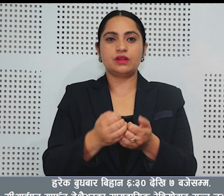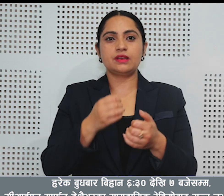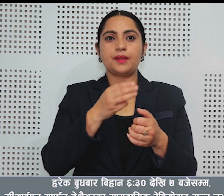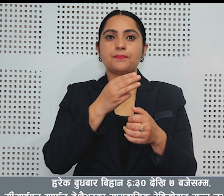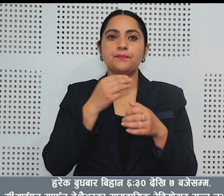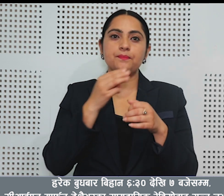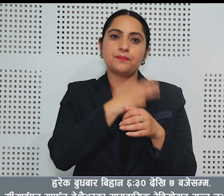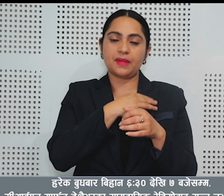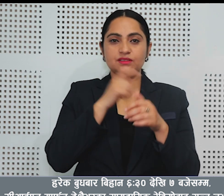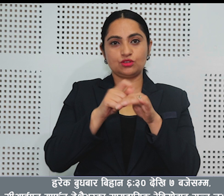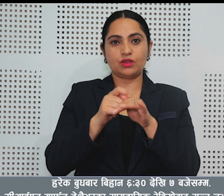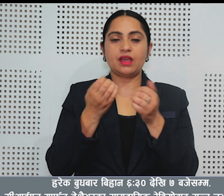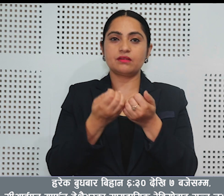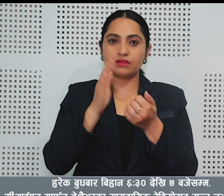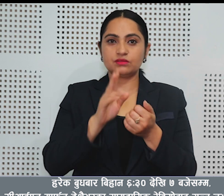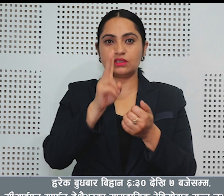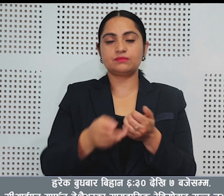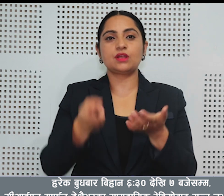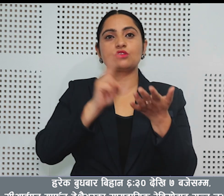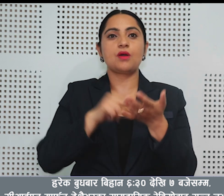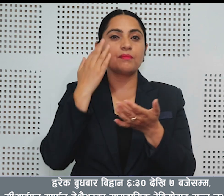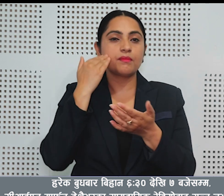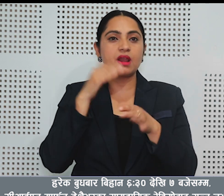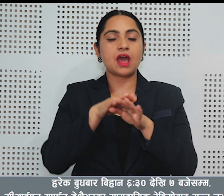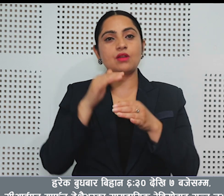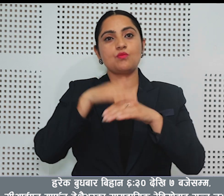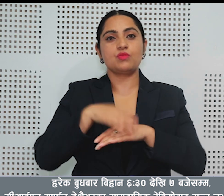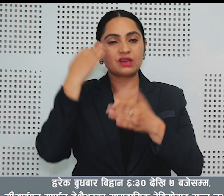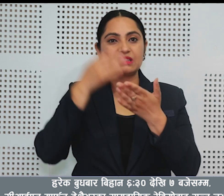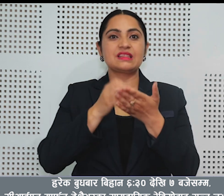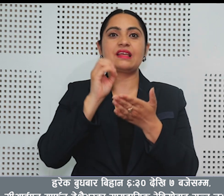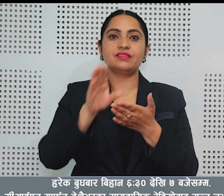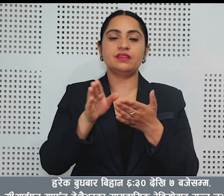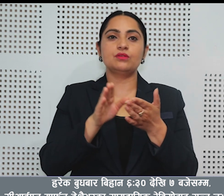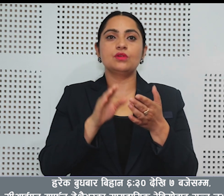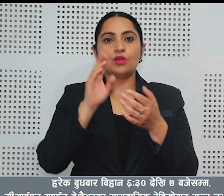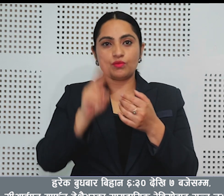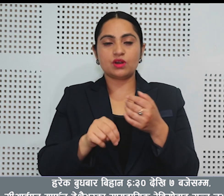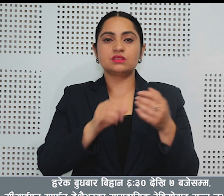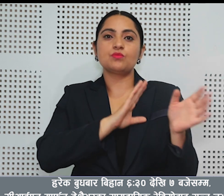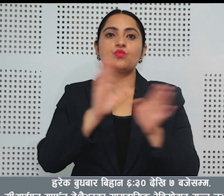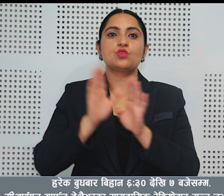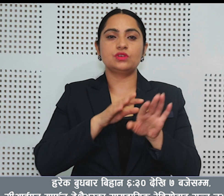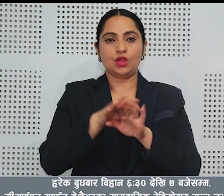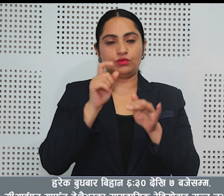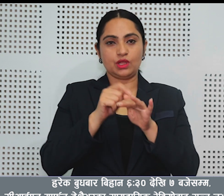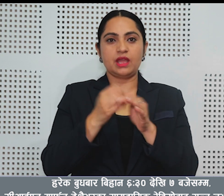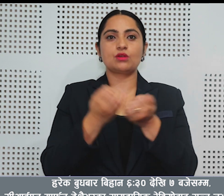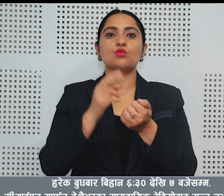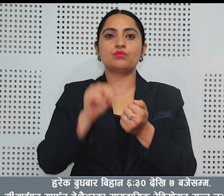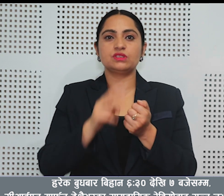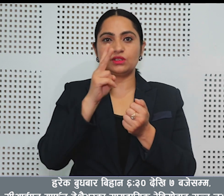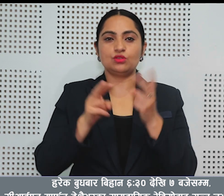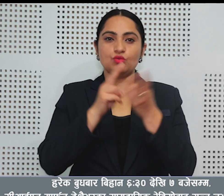अझ महिलाहरूलाई चाहिँ बढी फोकस गरेर खोज तथा उद्धार समुदायका भोलिन्टियरहरू तयार गर्नुपर्ने कुराहरू छ। ती कुराहरूमा